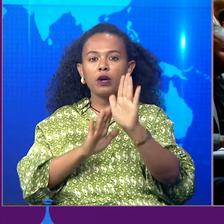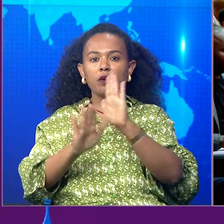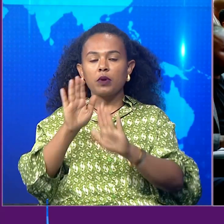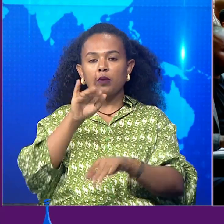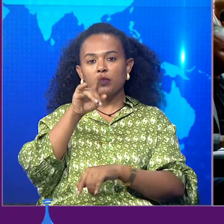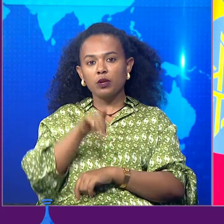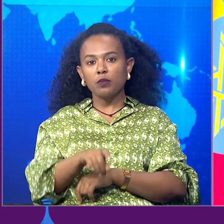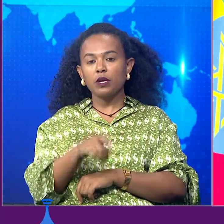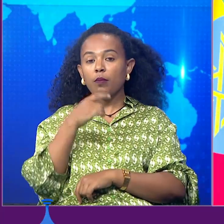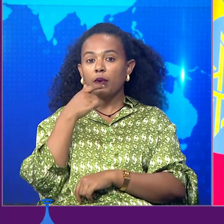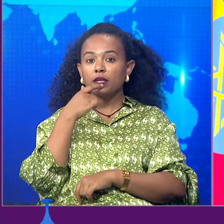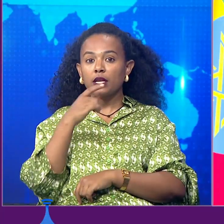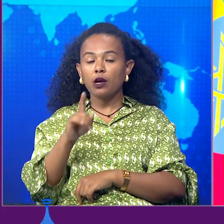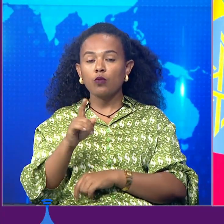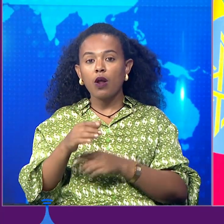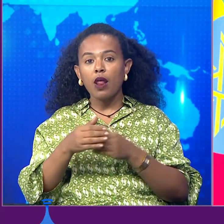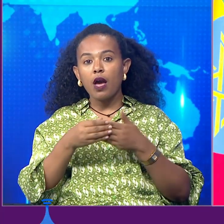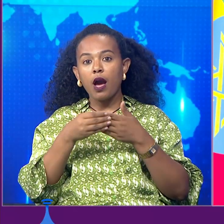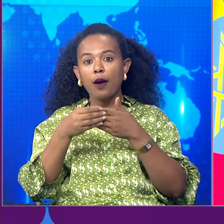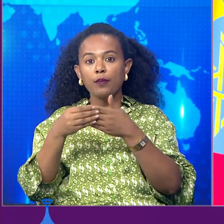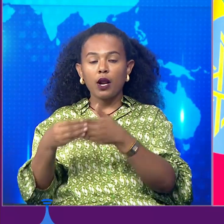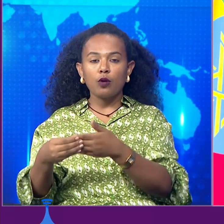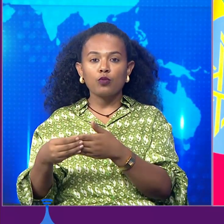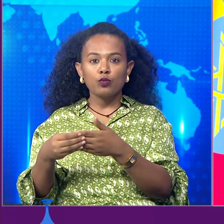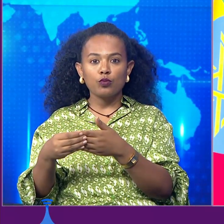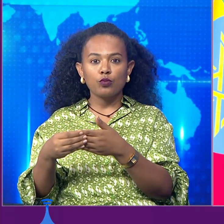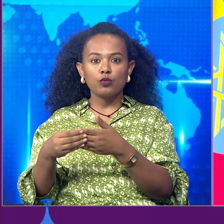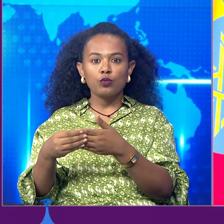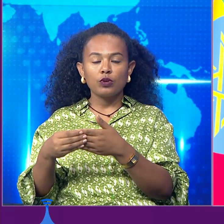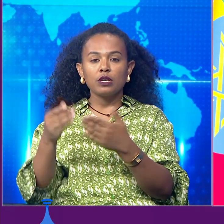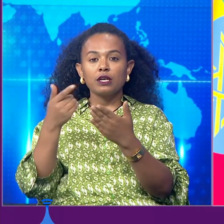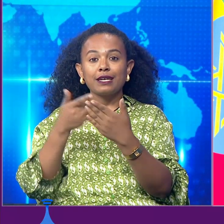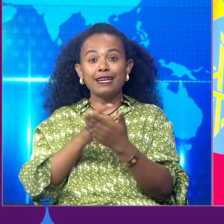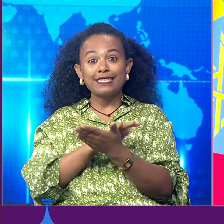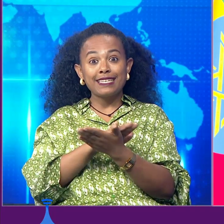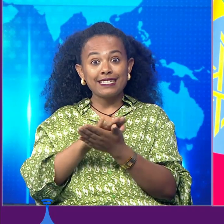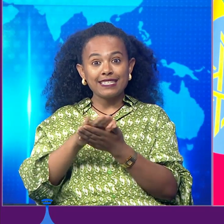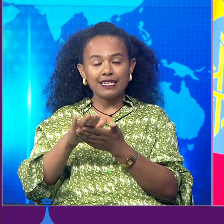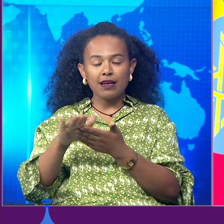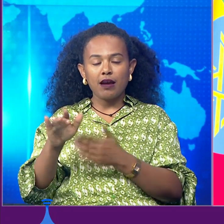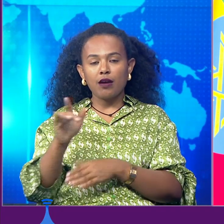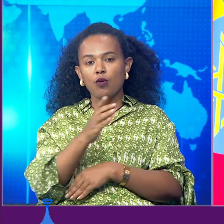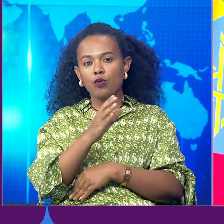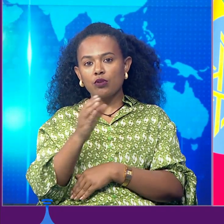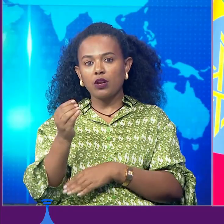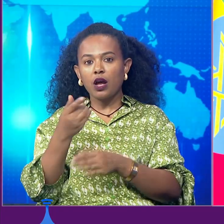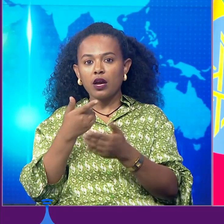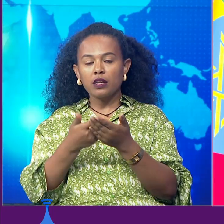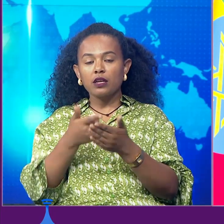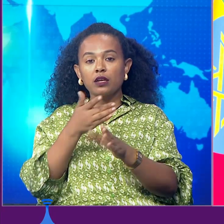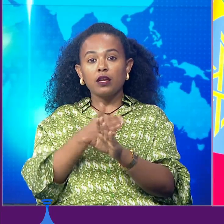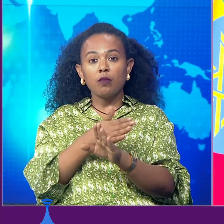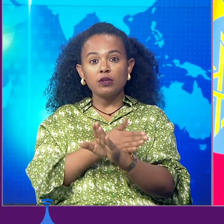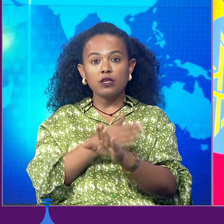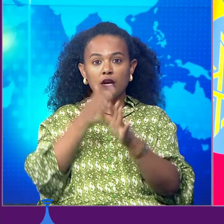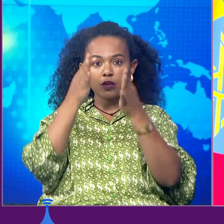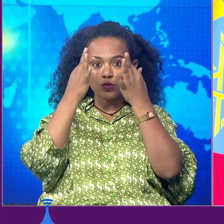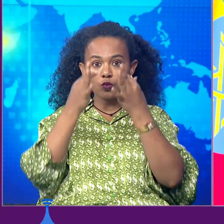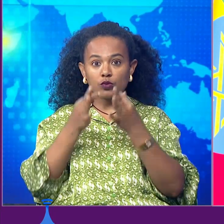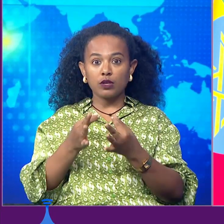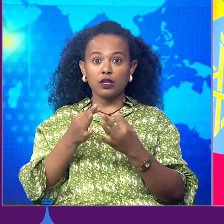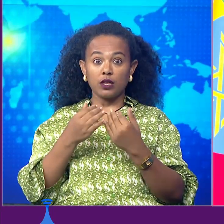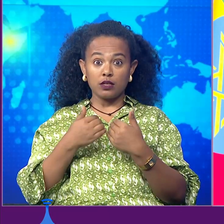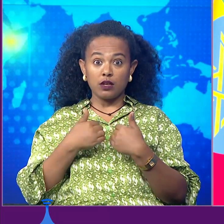እንደሚገባ ተናግረዋል። አመራሩ ከዚህ የጸዳ ከሆነና ይህንን ለማስተካከል ቁርጠኝነት ካለው